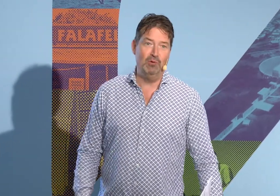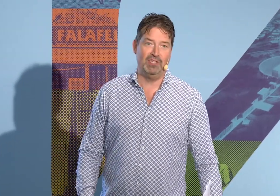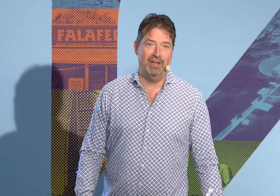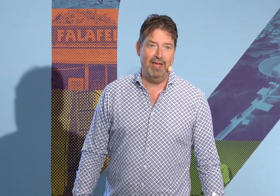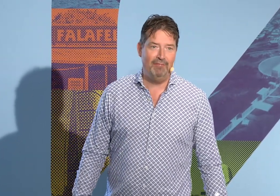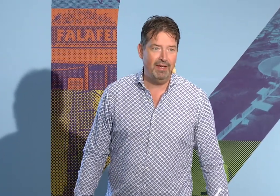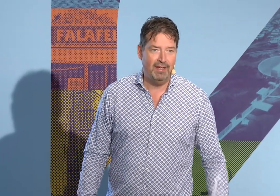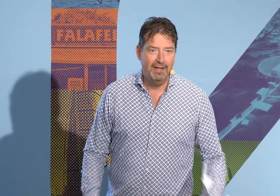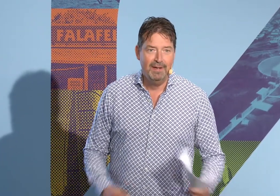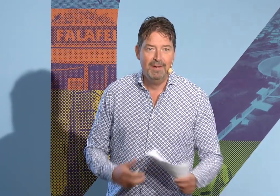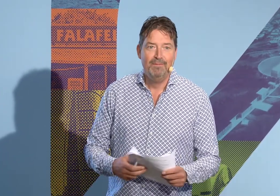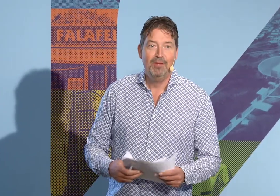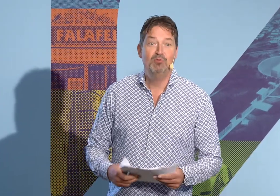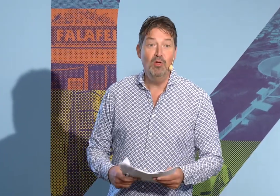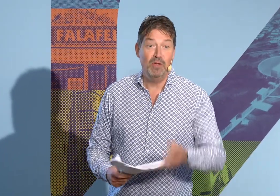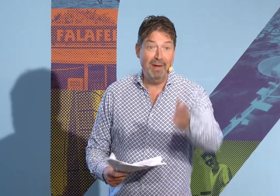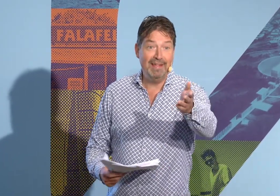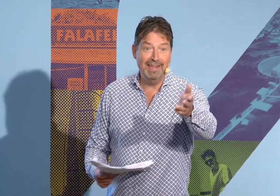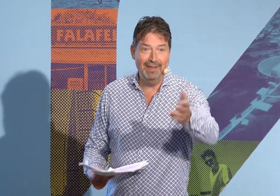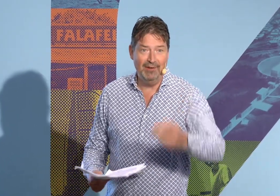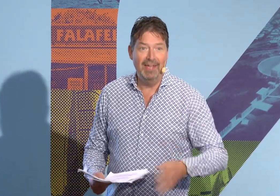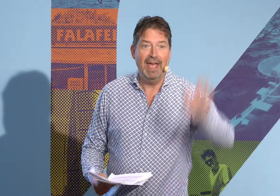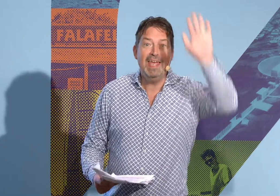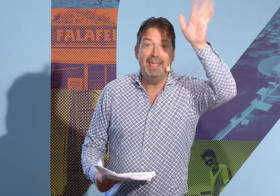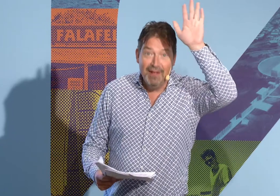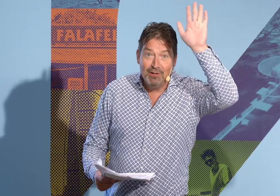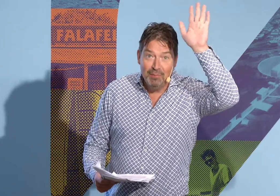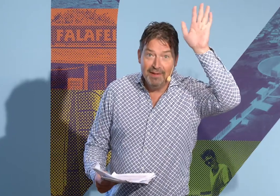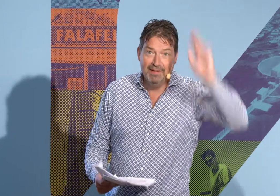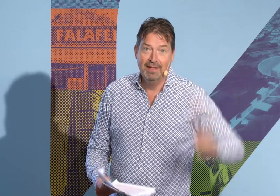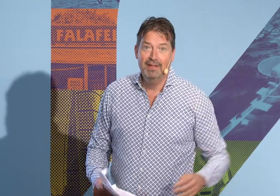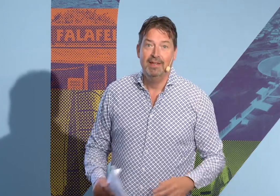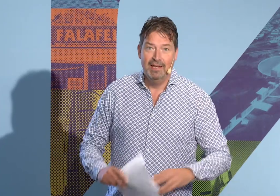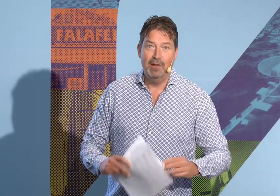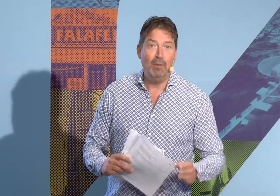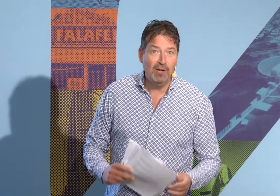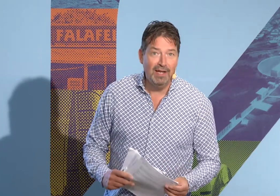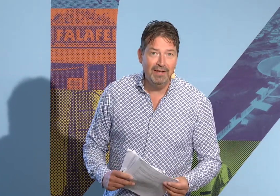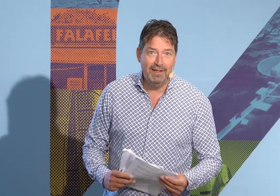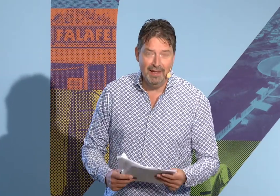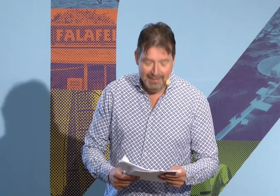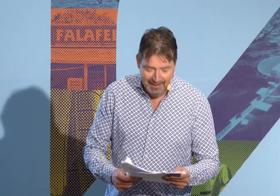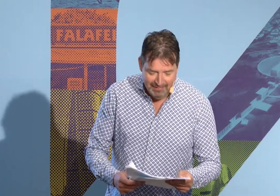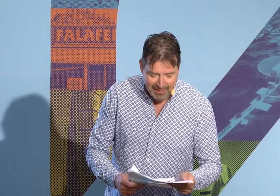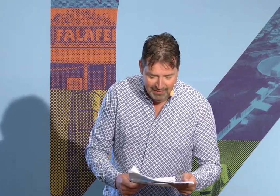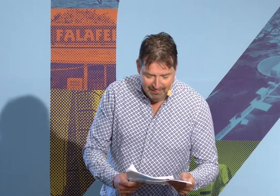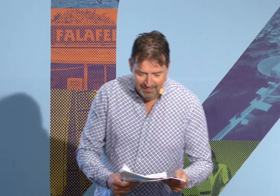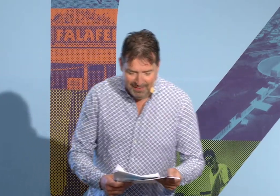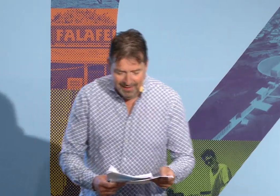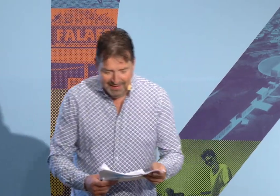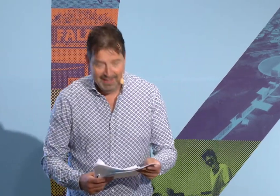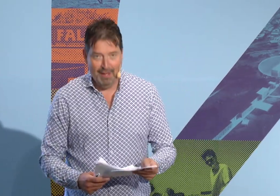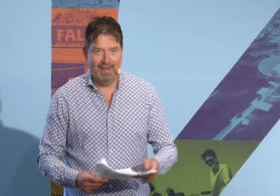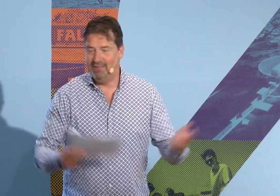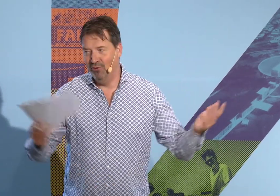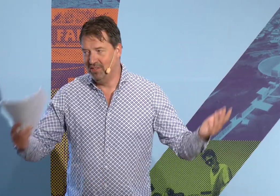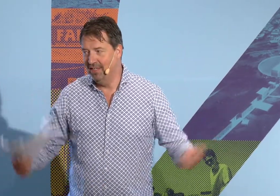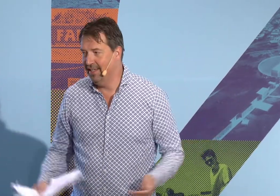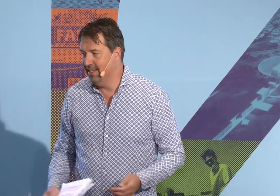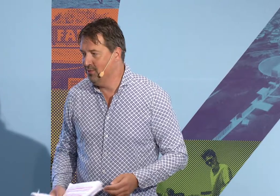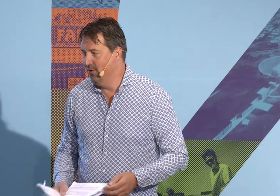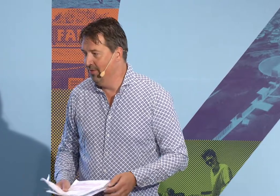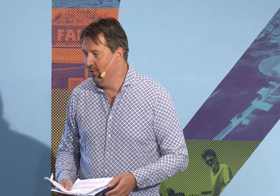över 2000 när vi är färdiga. 7, det blir en till nu. Hej, välkommen. Är du påklädd? Nej, det vet vi inte. Ja, men